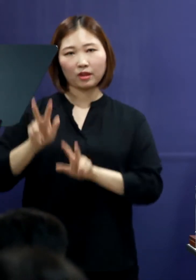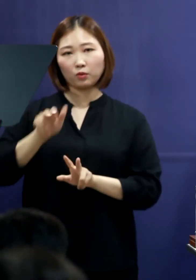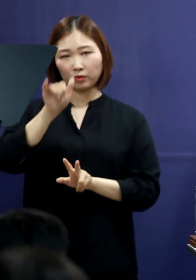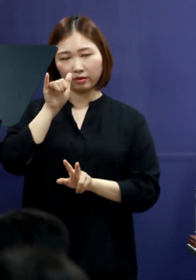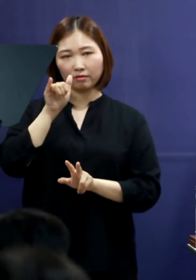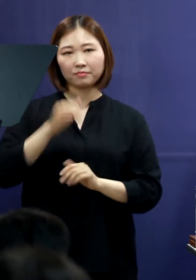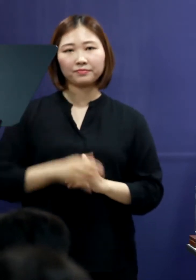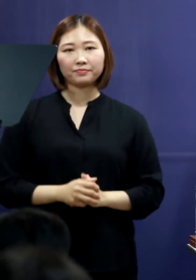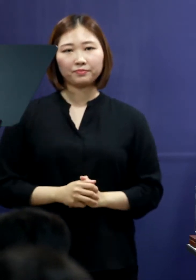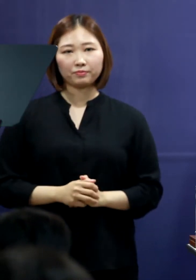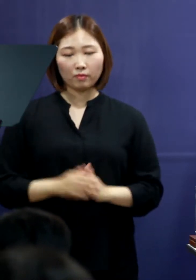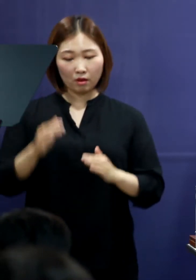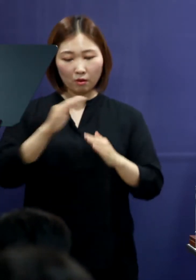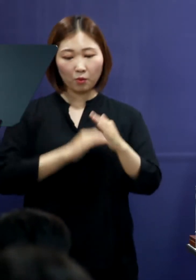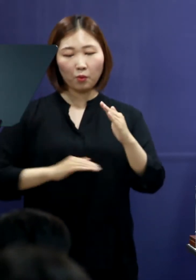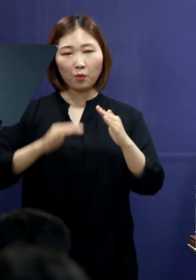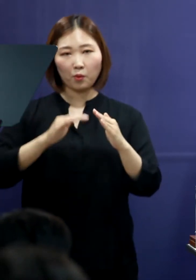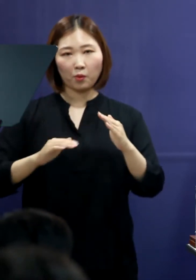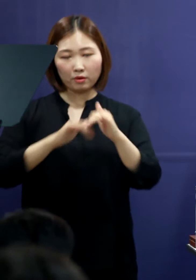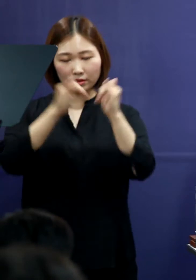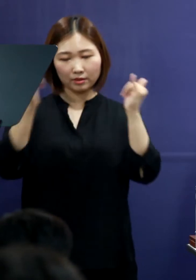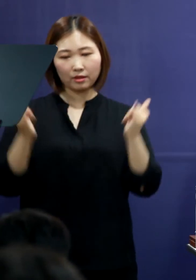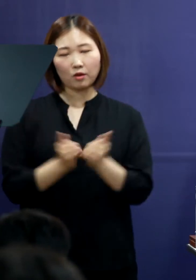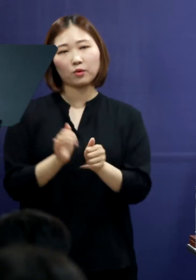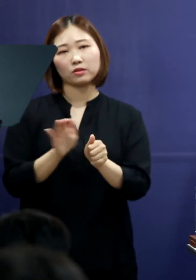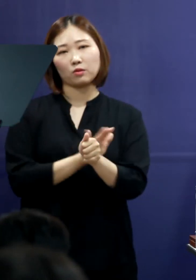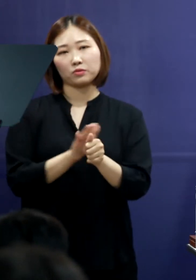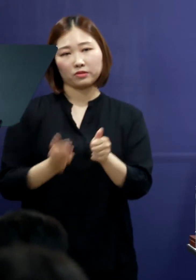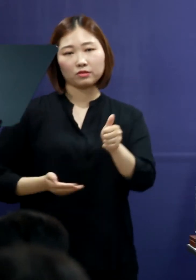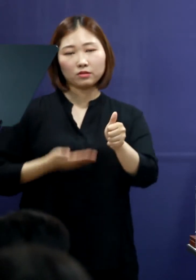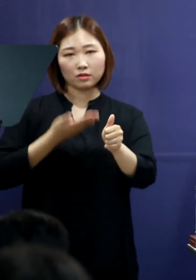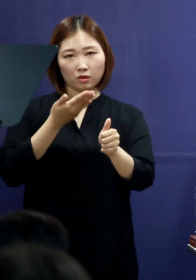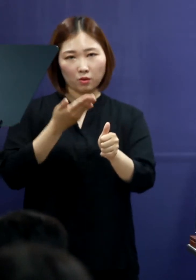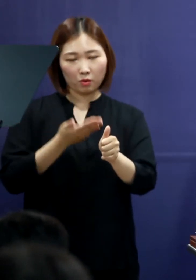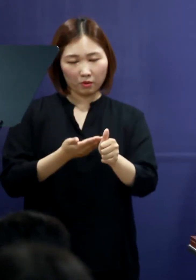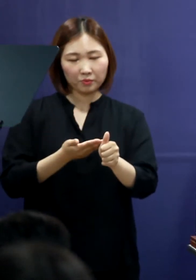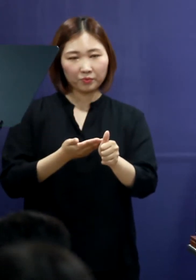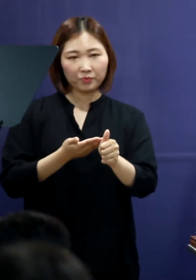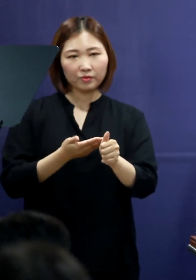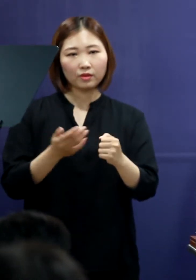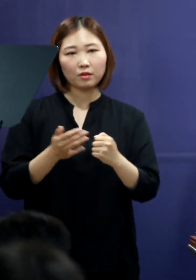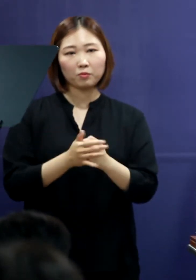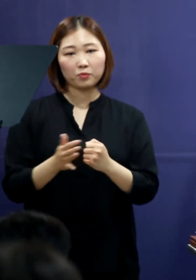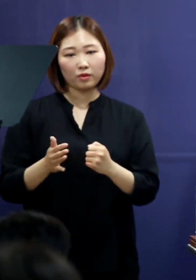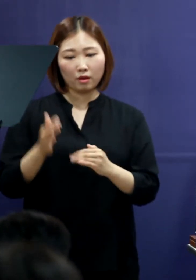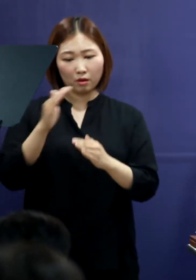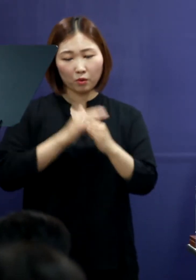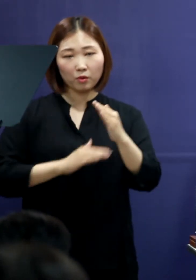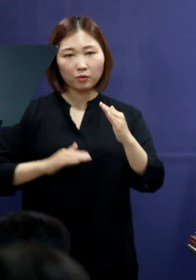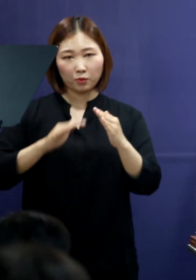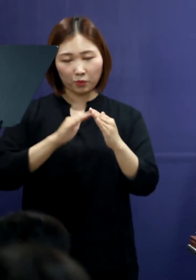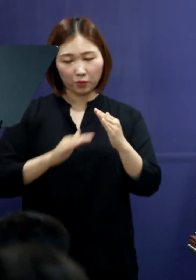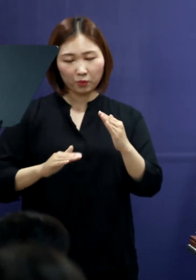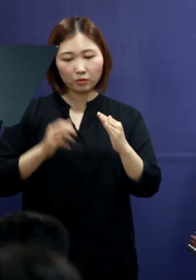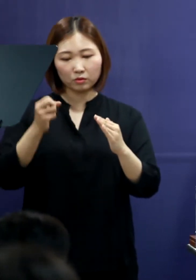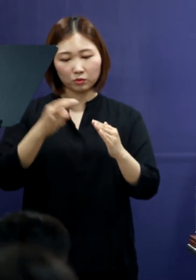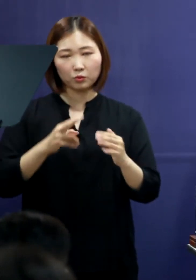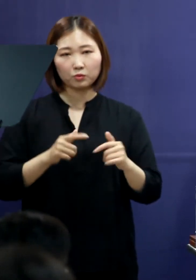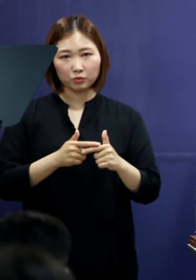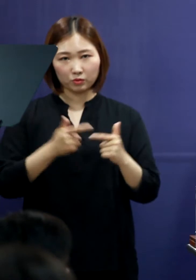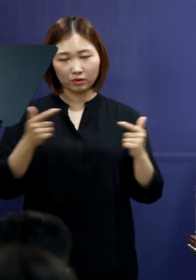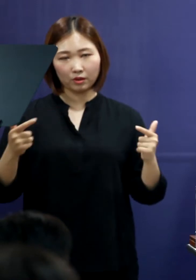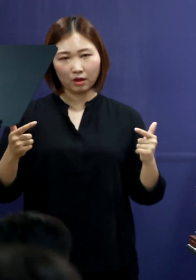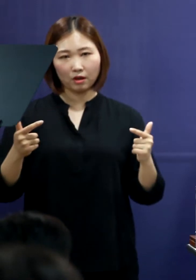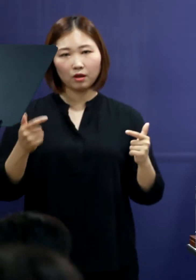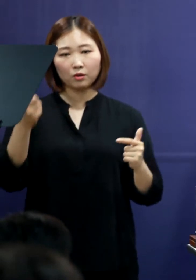공공부문이 사회서비스를 또 직접 제공함으로써 사회서비스의 공공성을 강화하고 품질을 높이는 한편